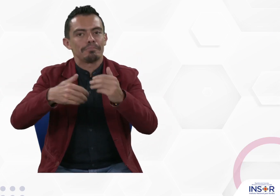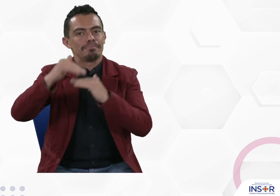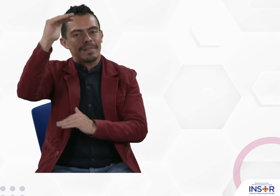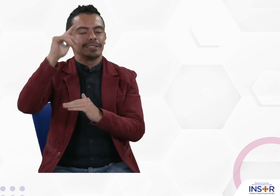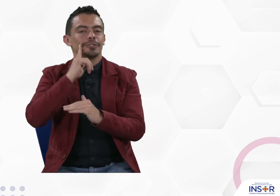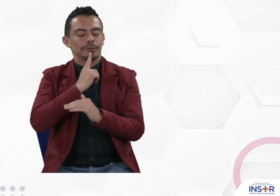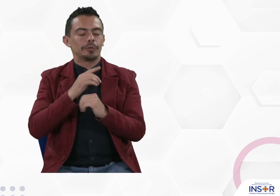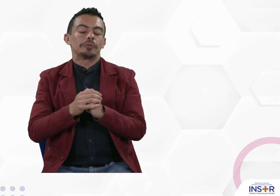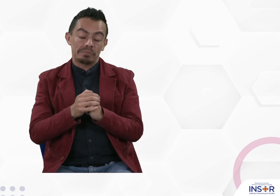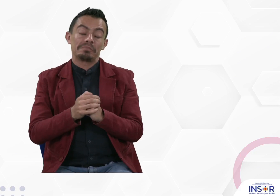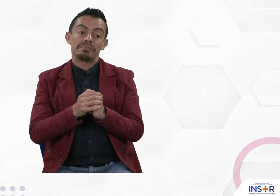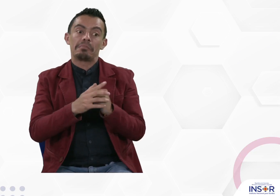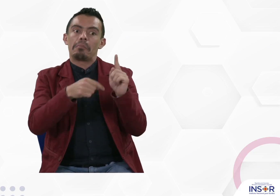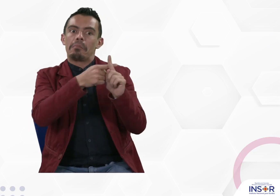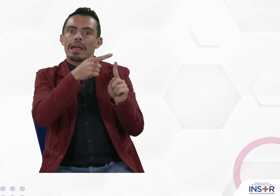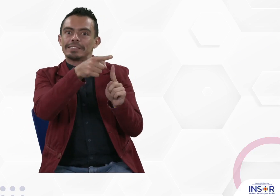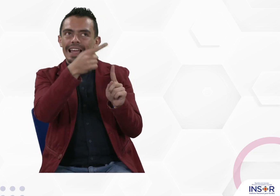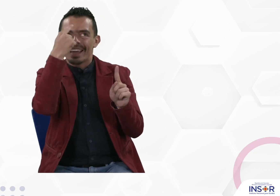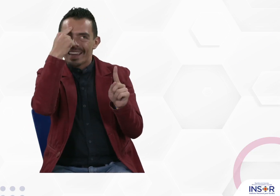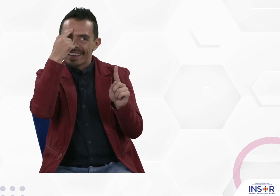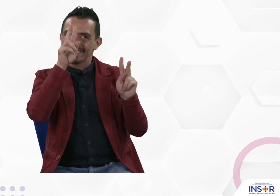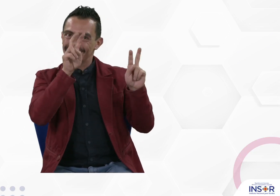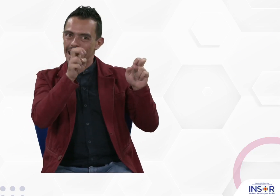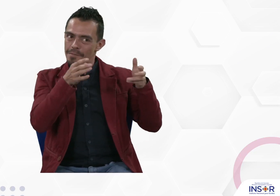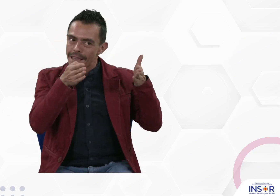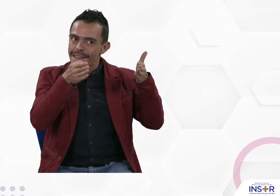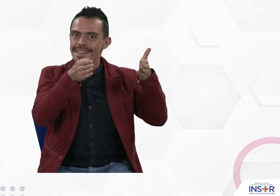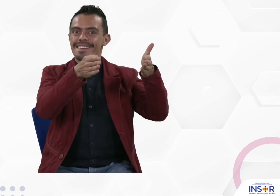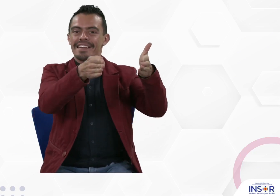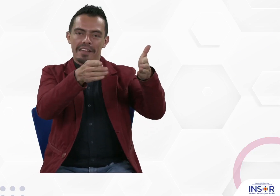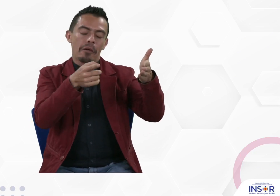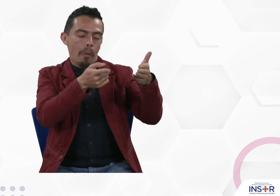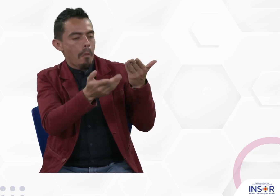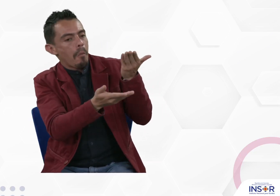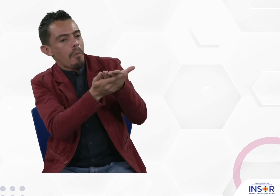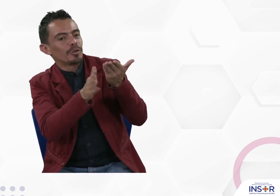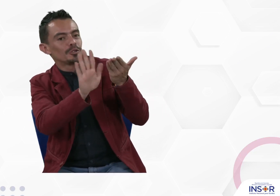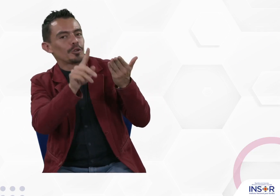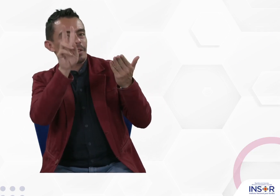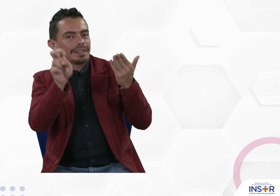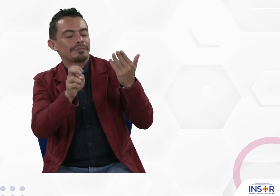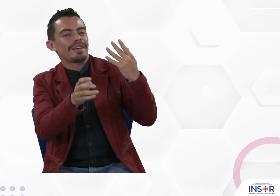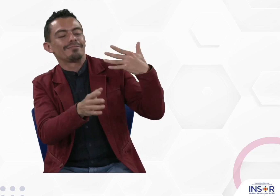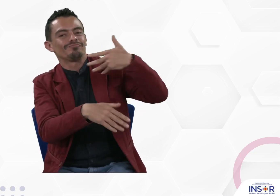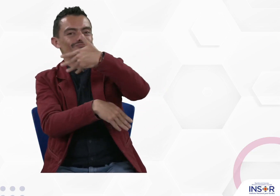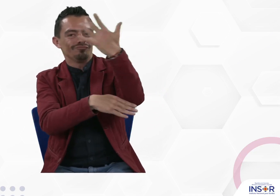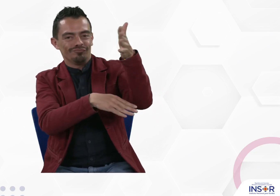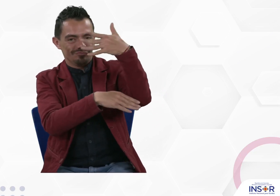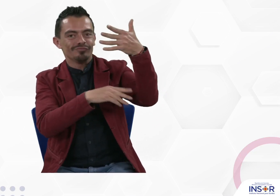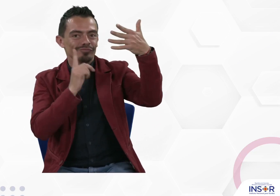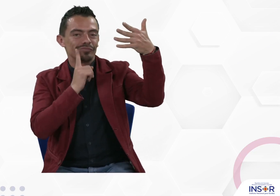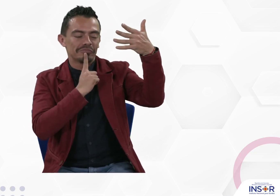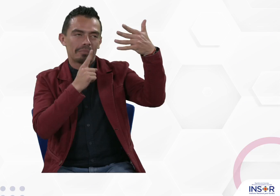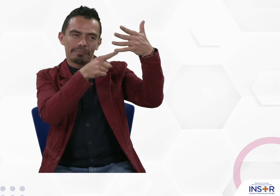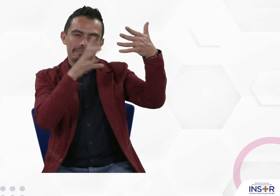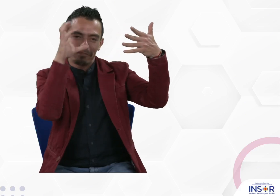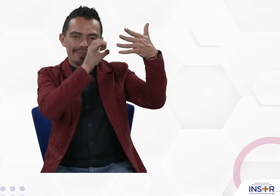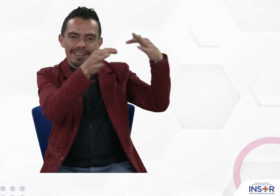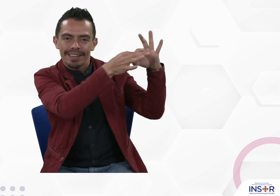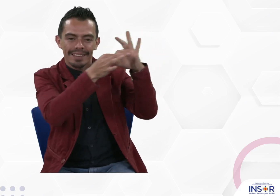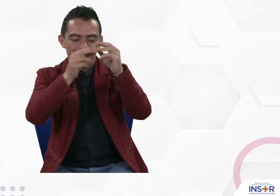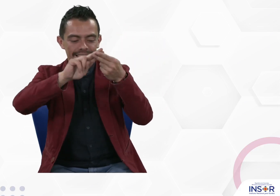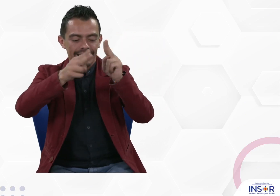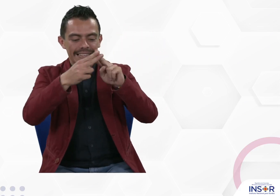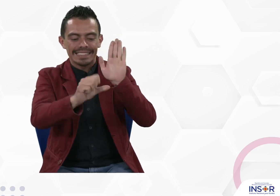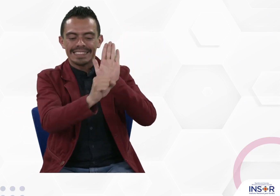construya a partir de las opiniones de las personas sordas y de sus saberes también. Por otro lado, se abre como una temática de investigación cuando